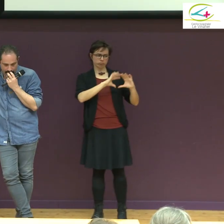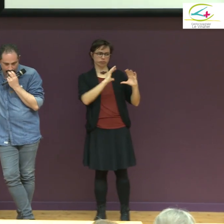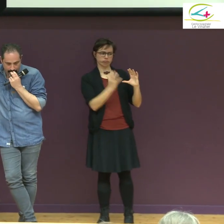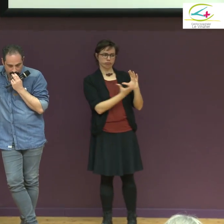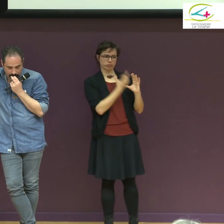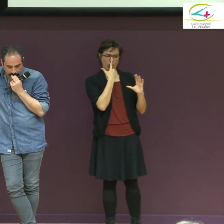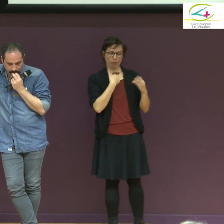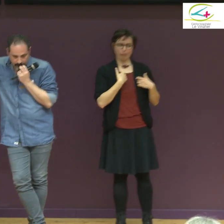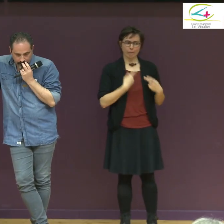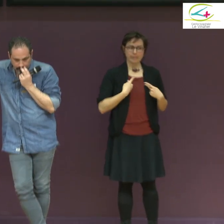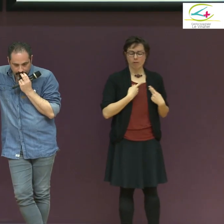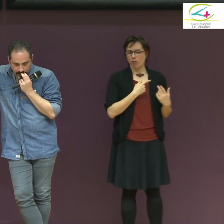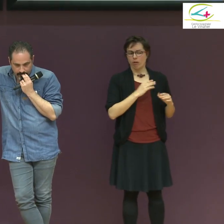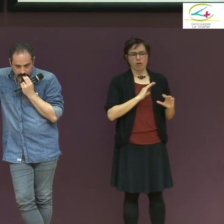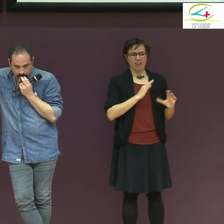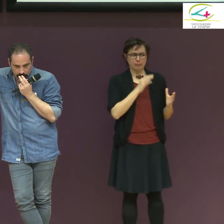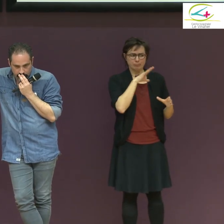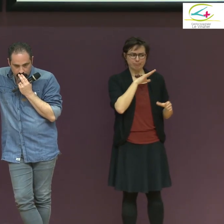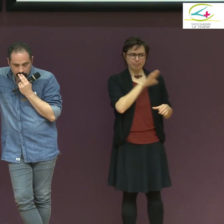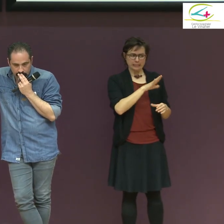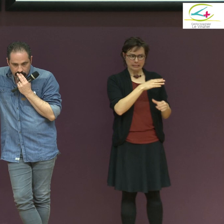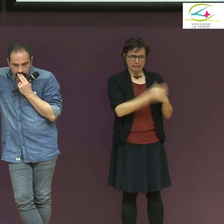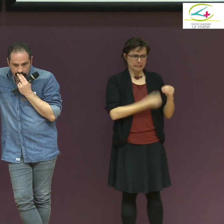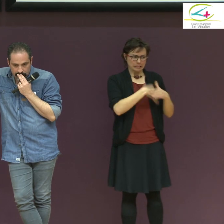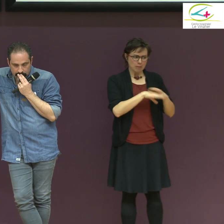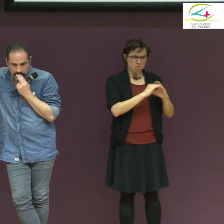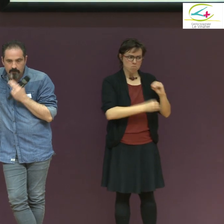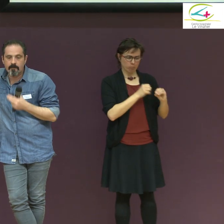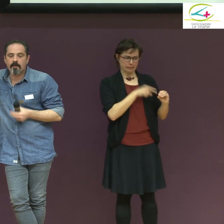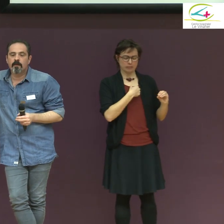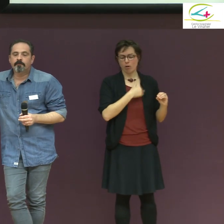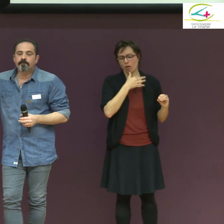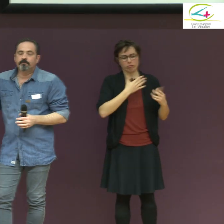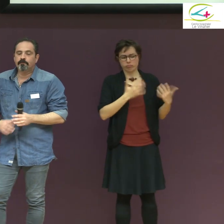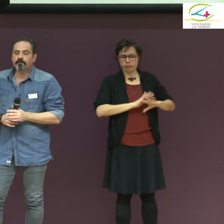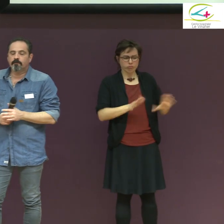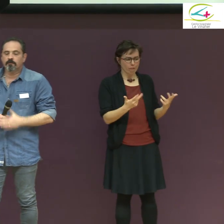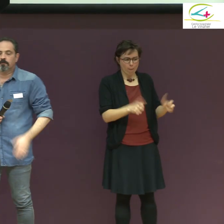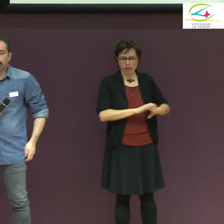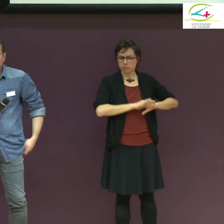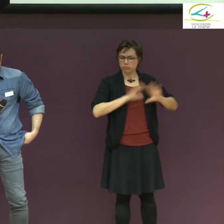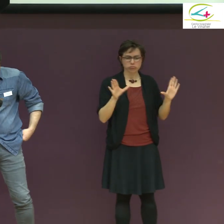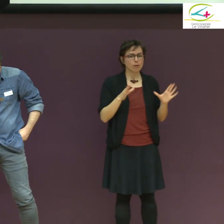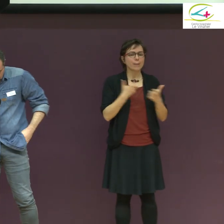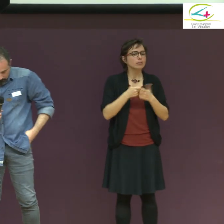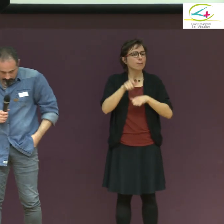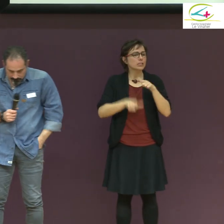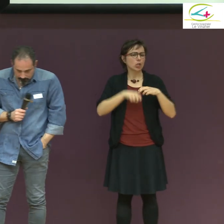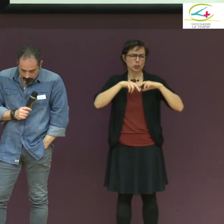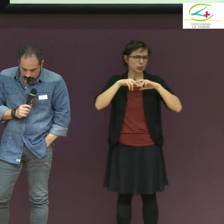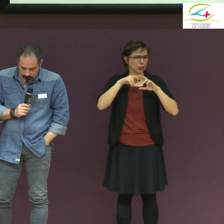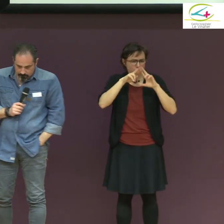lieu vivable ou quelque chose comme ça, un petit peu d'hyper-lucidité, de prise de conscience, cette idée parfois qu'on a que les grands chercheurs arrivant au